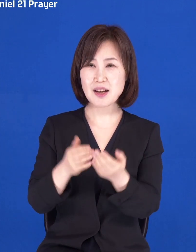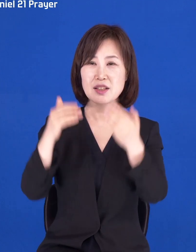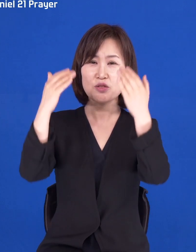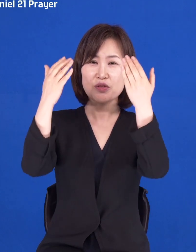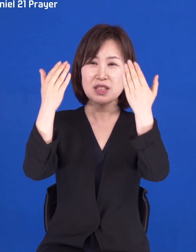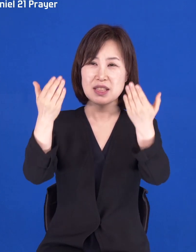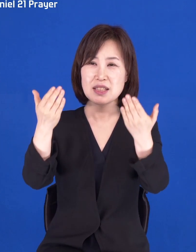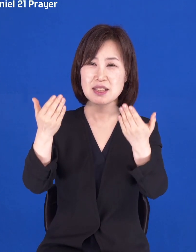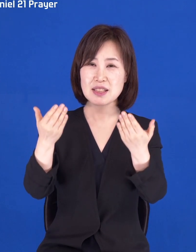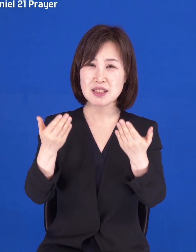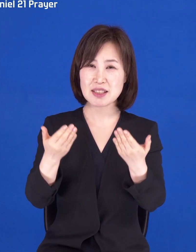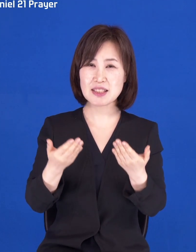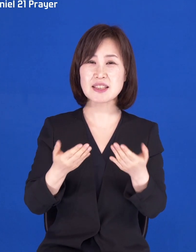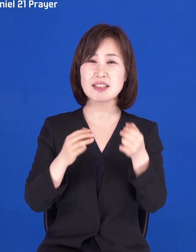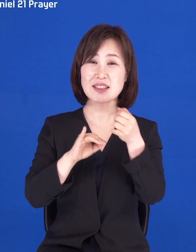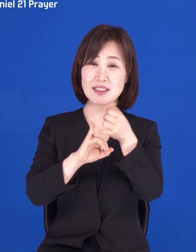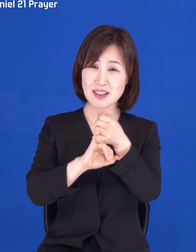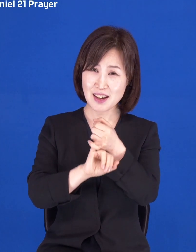다